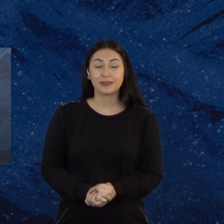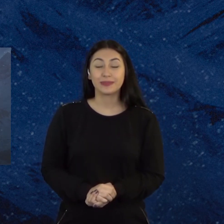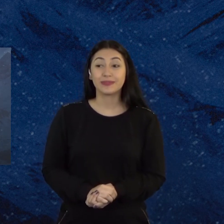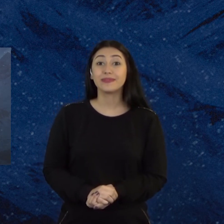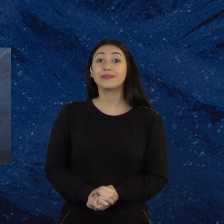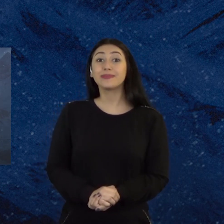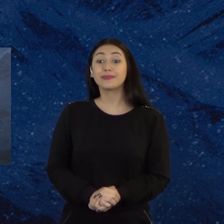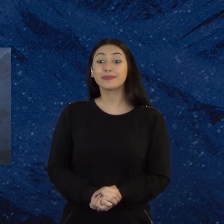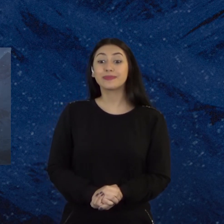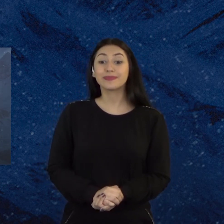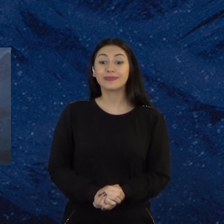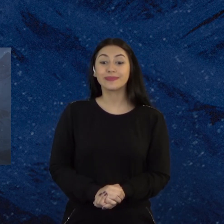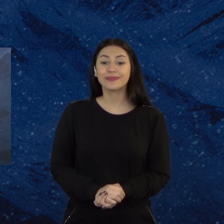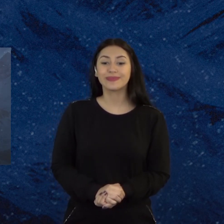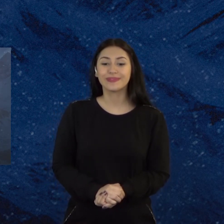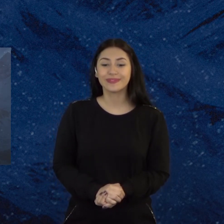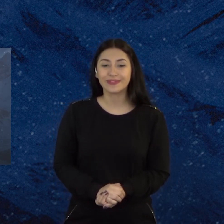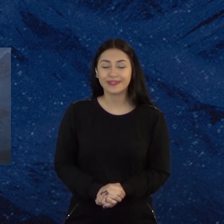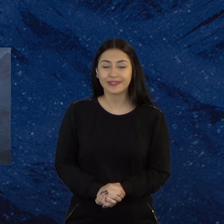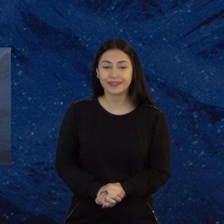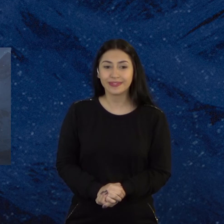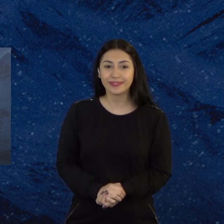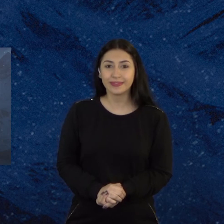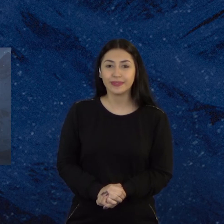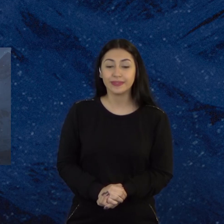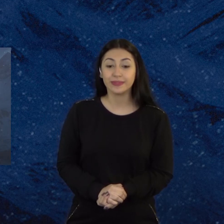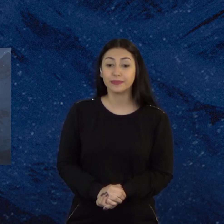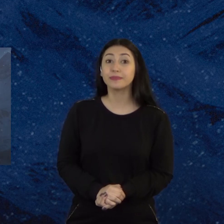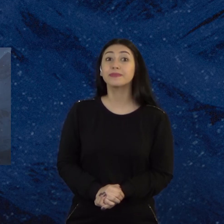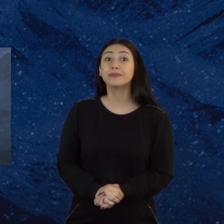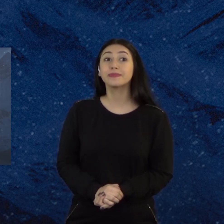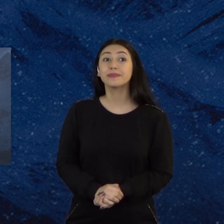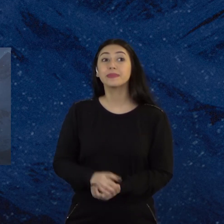mais? André de Oliveira. Hã?